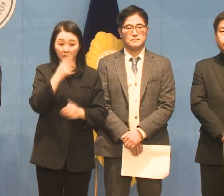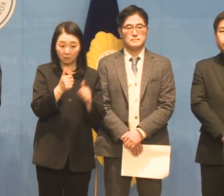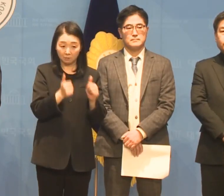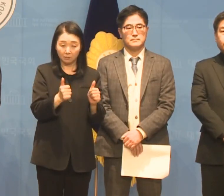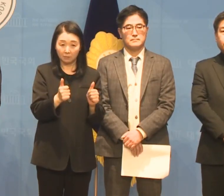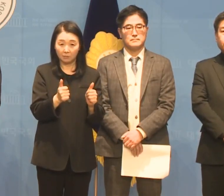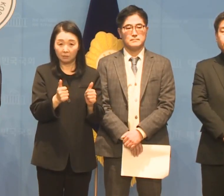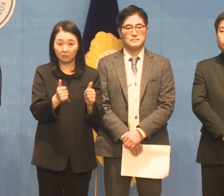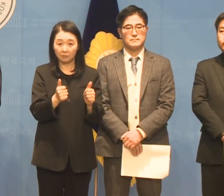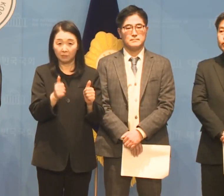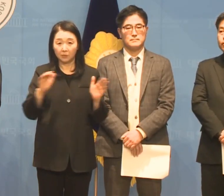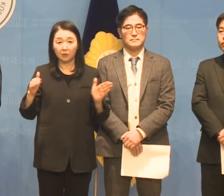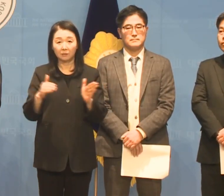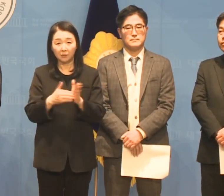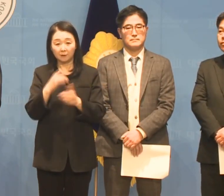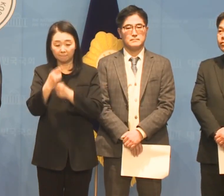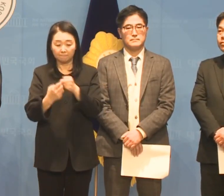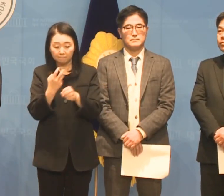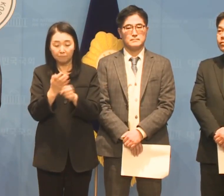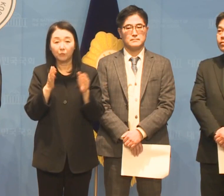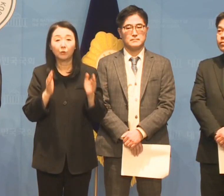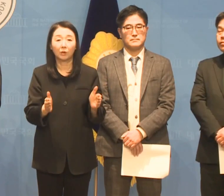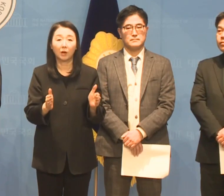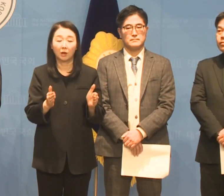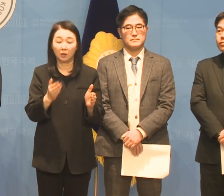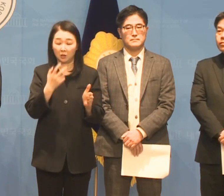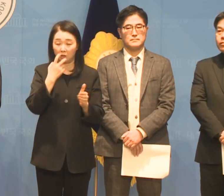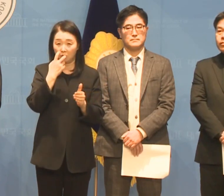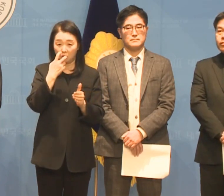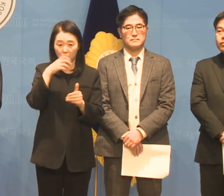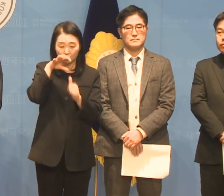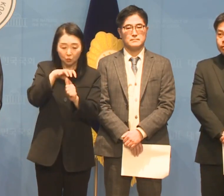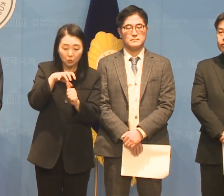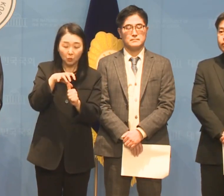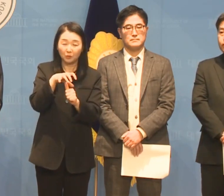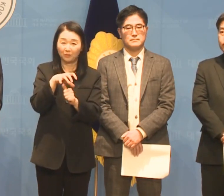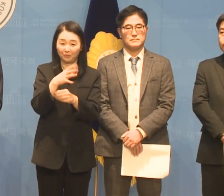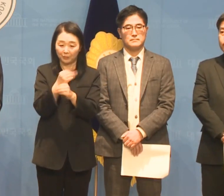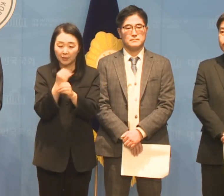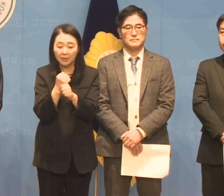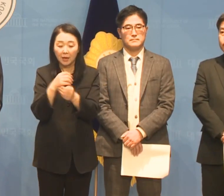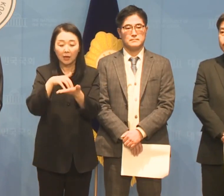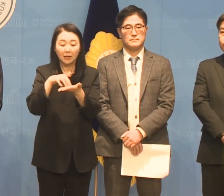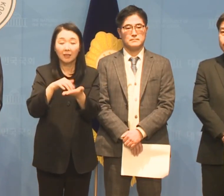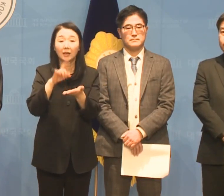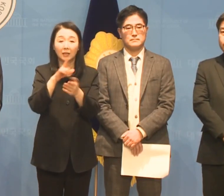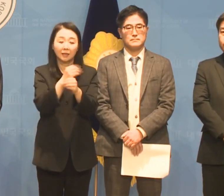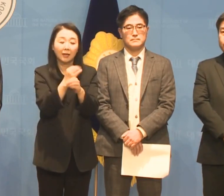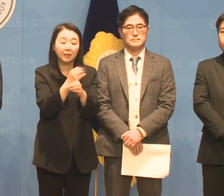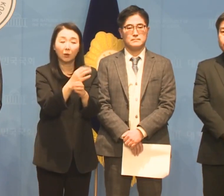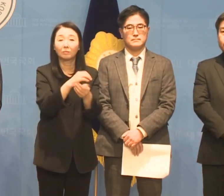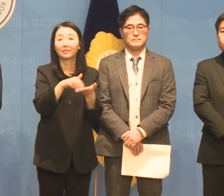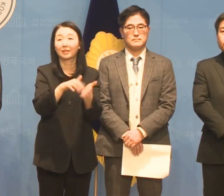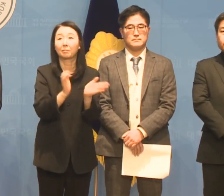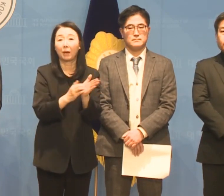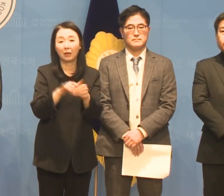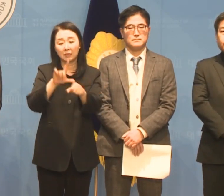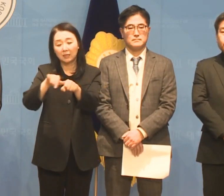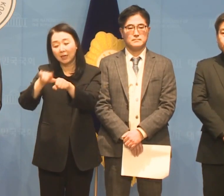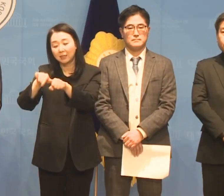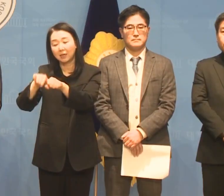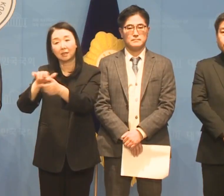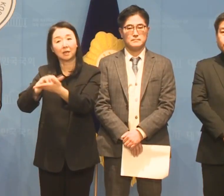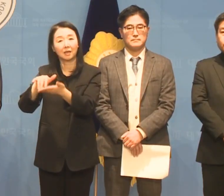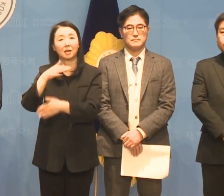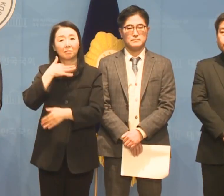검찰이 이제까지 수십 년간 구속 기간을 계산할 때 날짜로 계산했었습니다. 시간으로 계산한